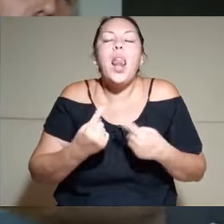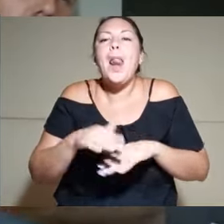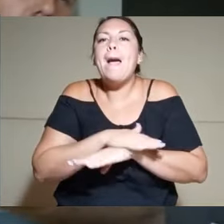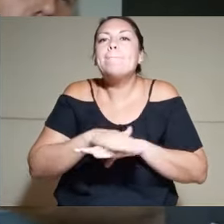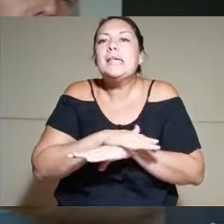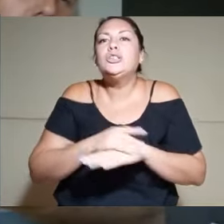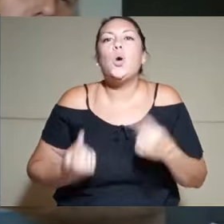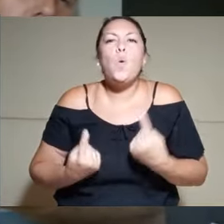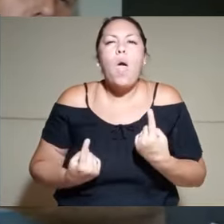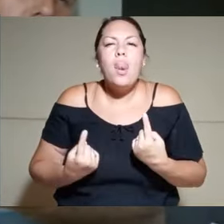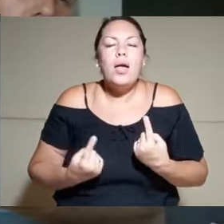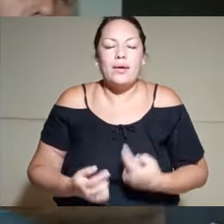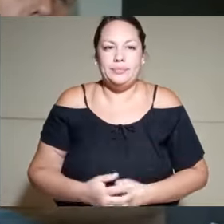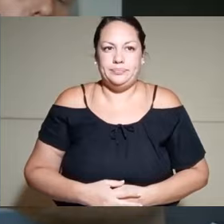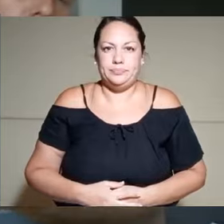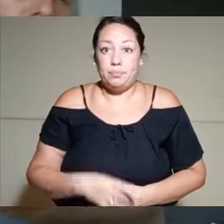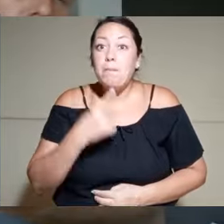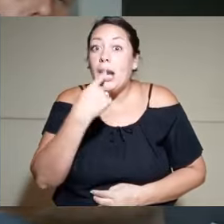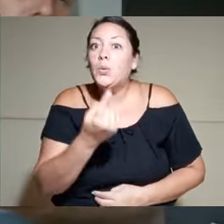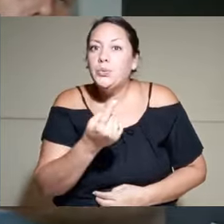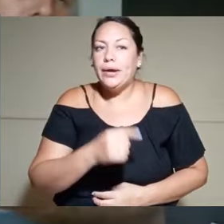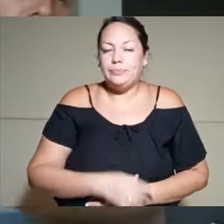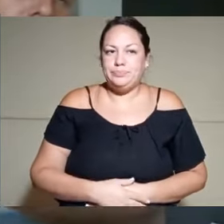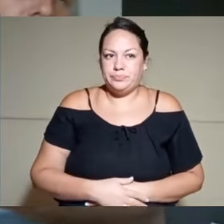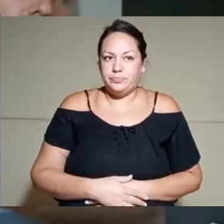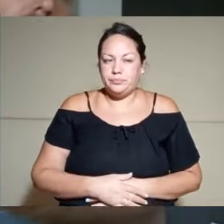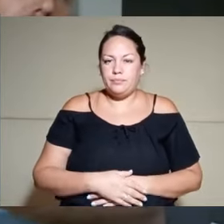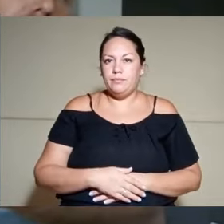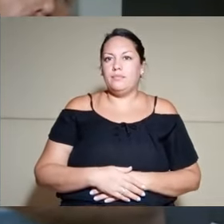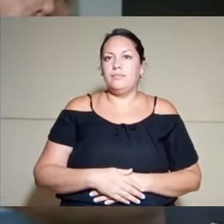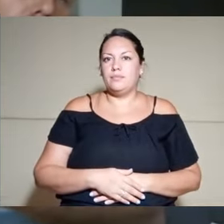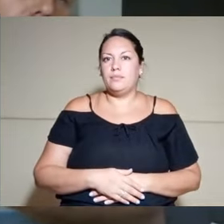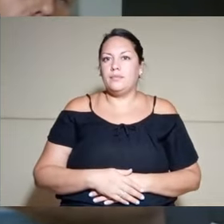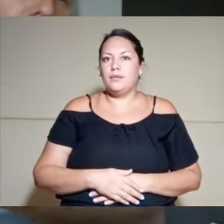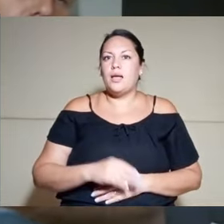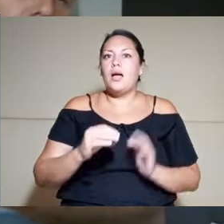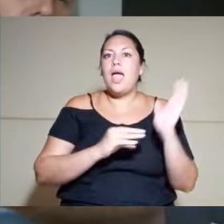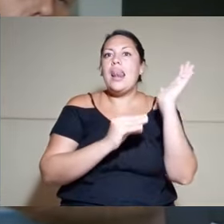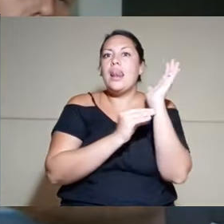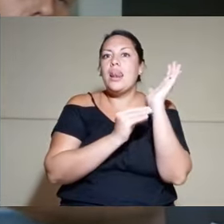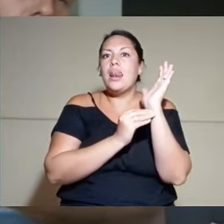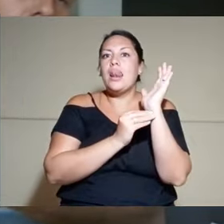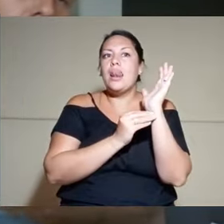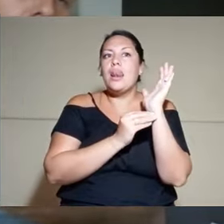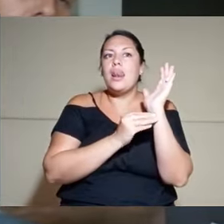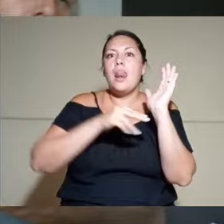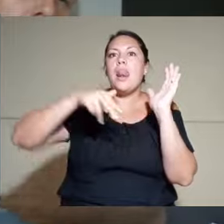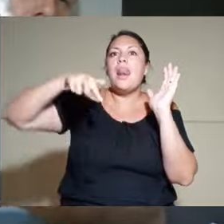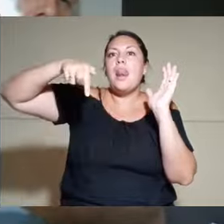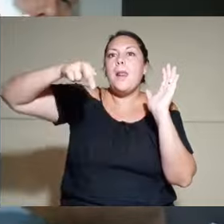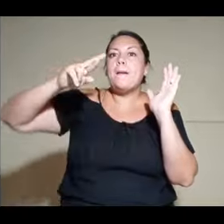piso del cuarto ventrículo? Porque supongamos que el cuarto ventrículo es este, es como una pileta. ¿Cuál es el piso del cuarto ventrículo? La